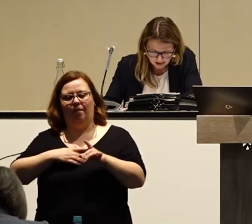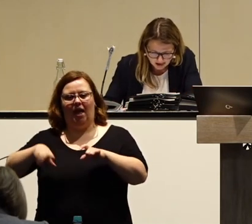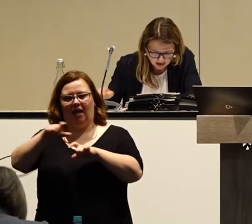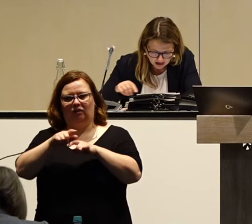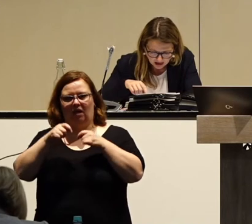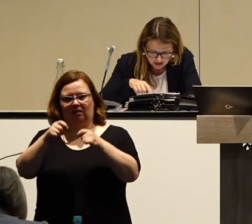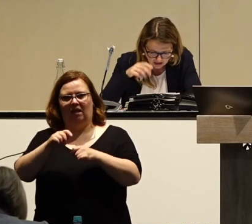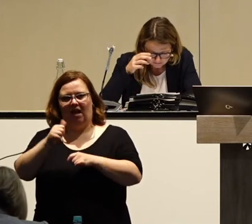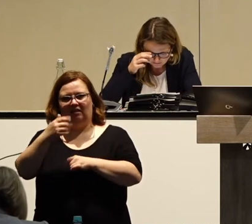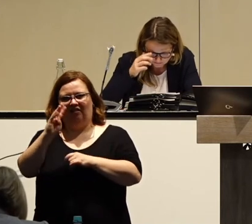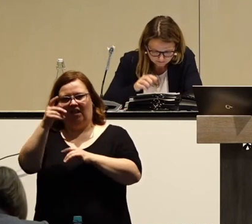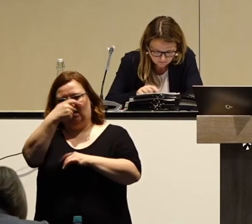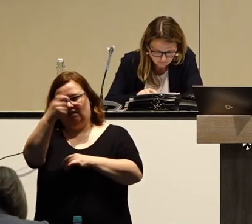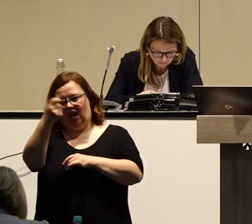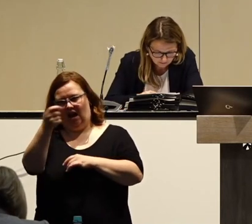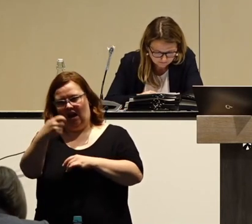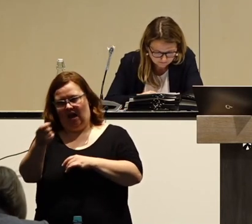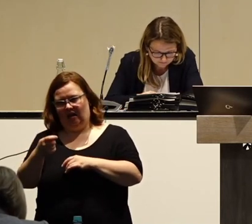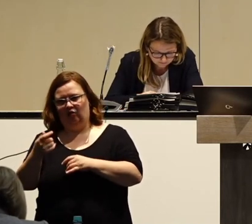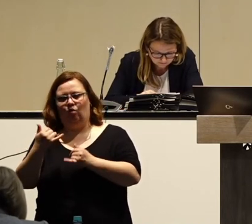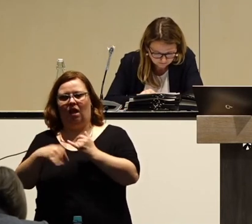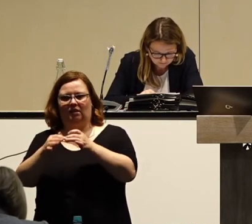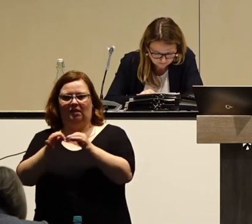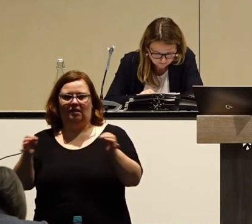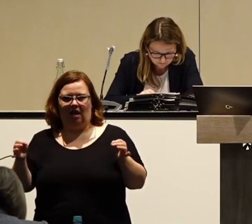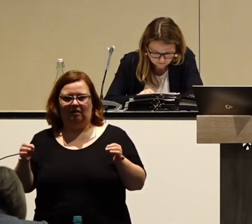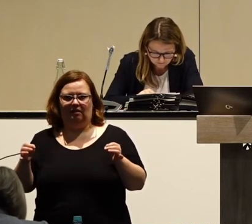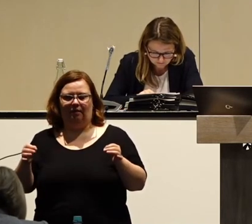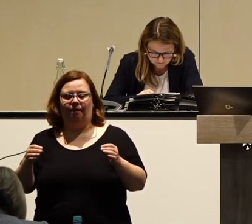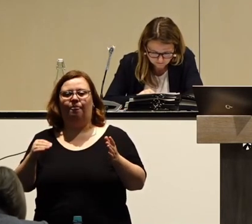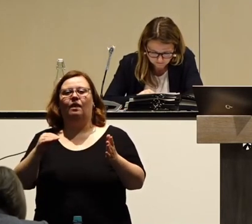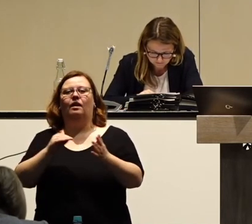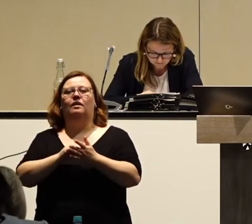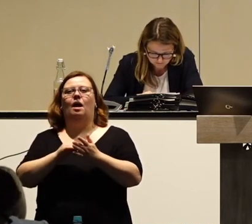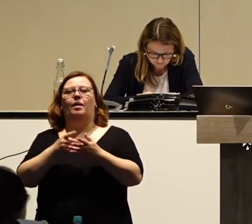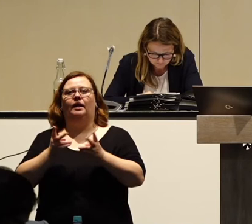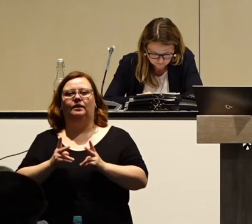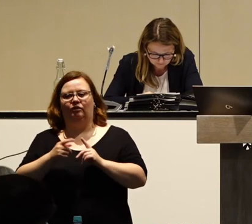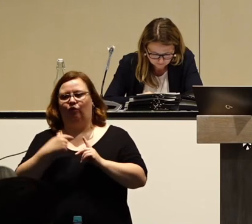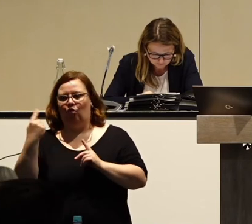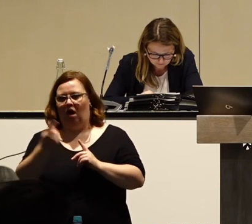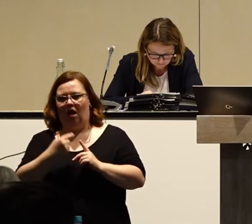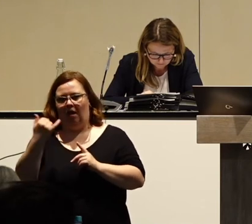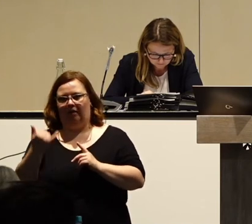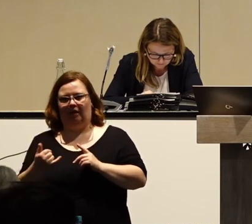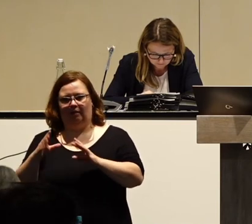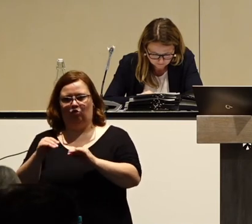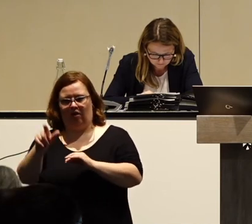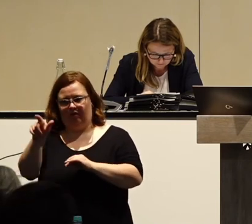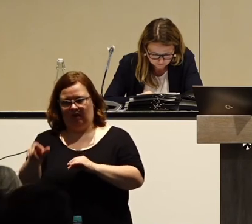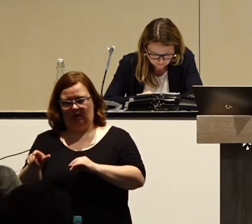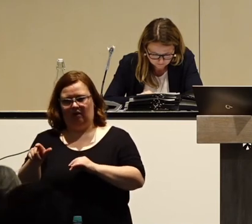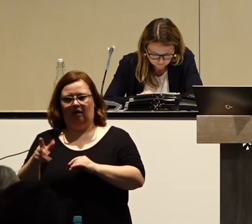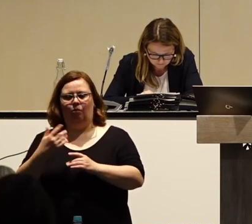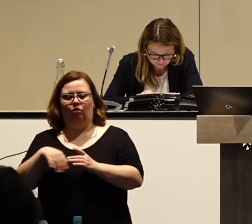Ergänzungsantrag die ersten vier Zeilen und es bleibt übrig noch der Satz, dabei ist für alle am Kind Beschäftigten die